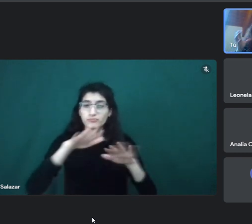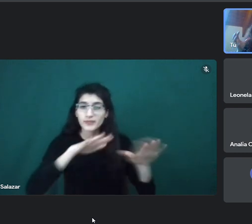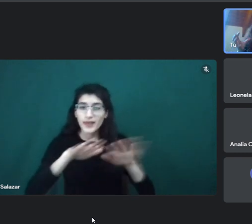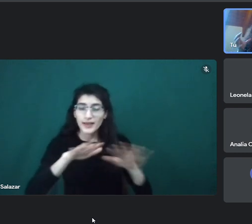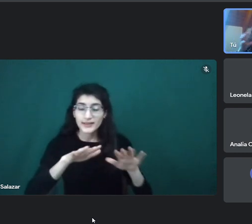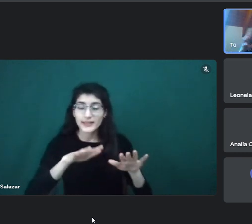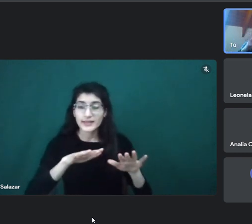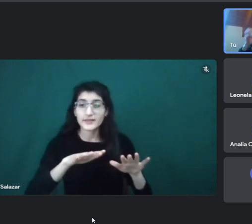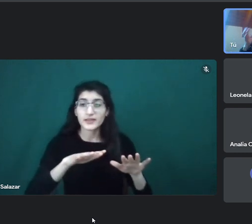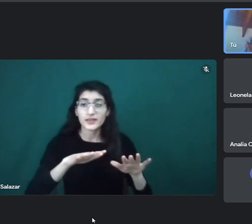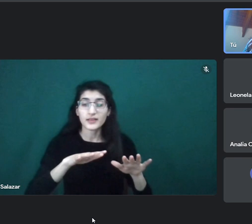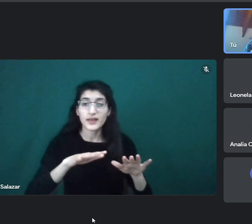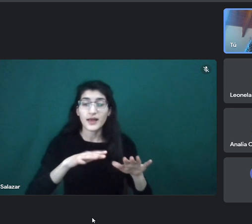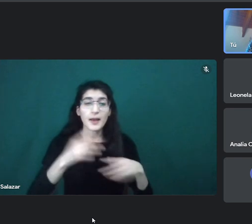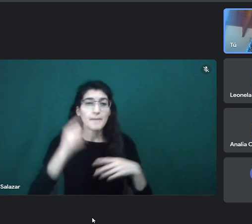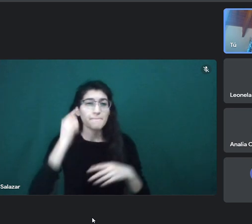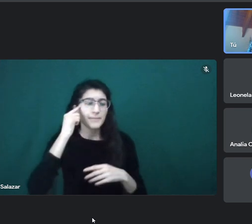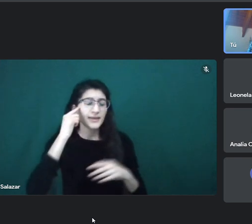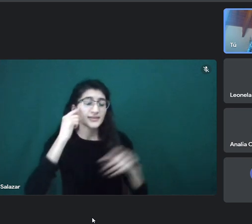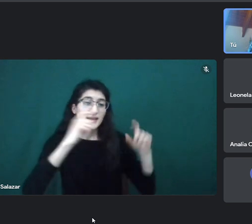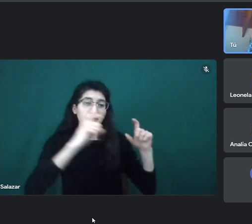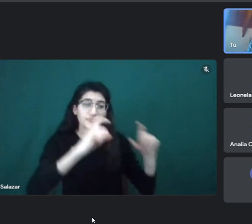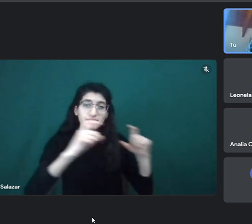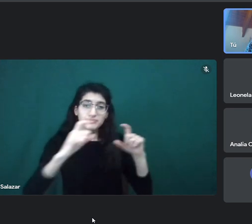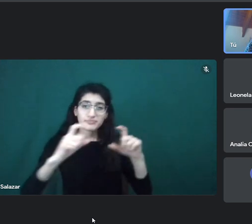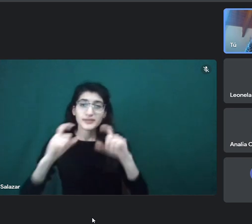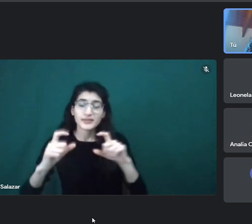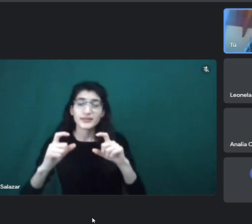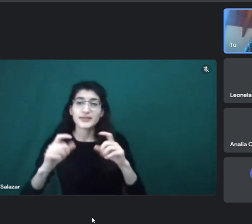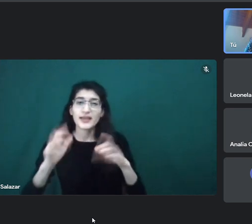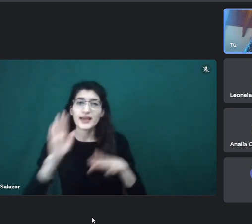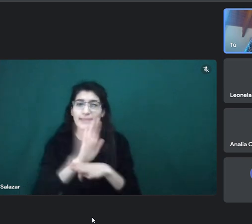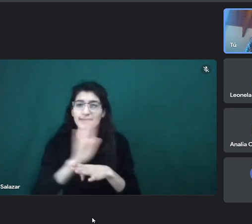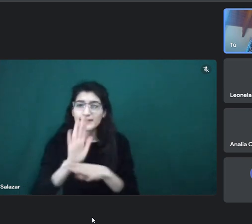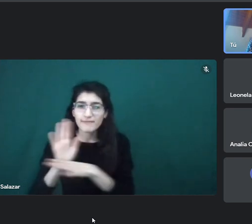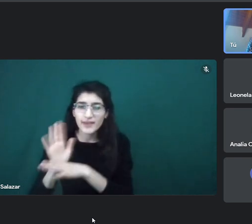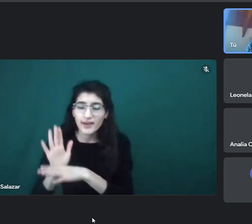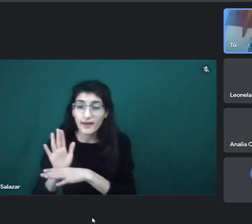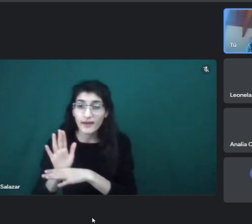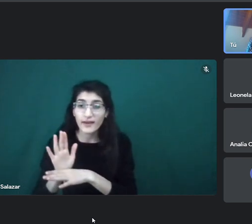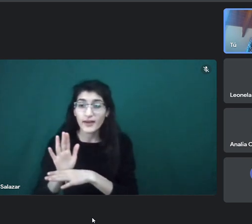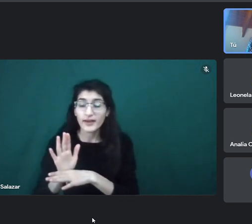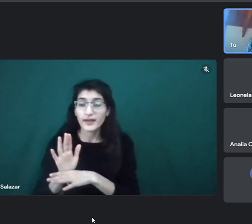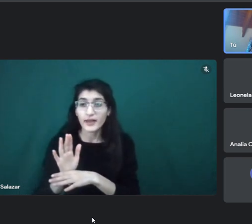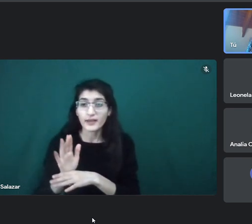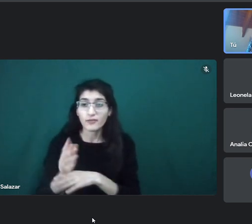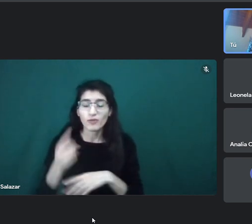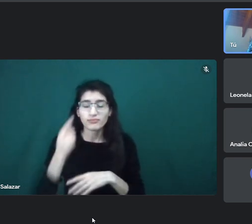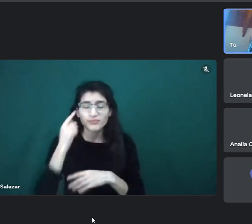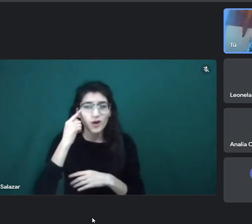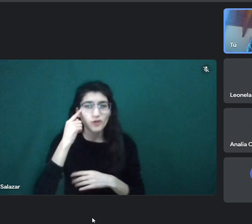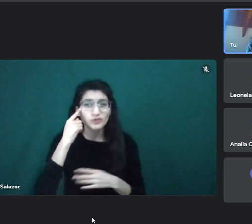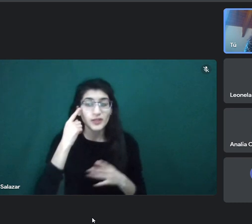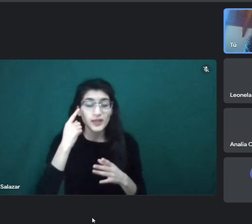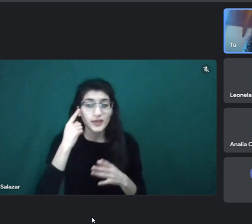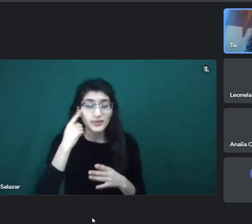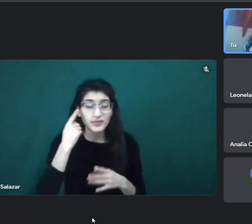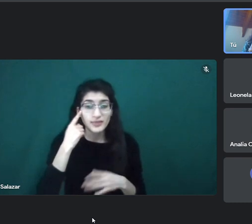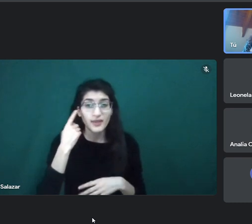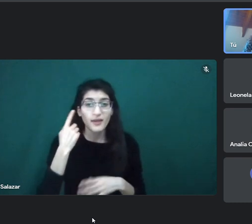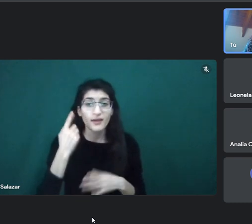estructura y vayan construyendo significado, haciéndolo en forma consciente, o sea, explícita